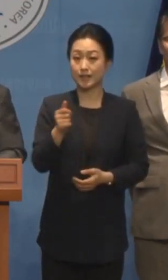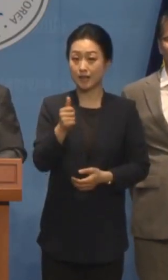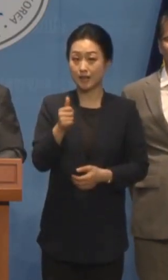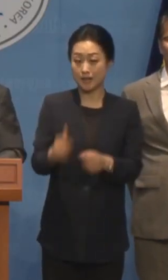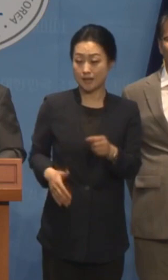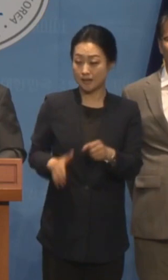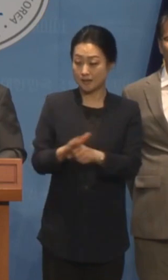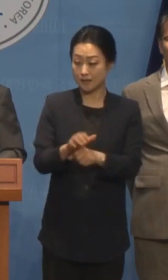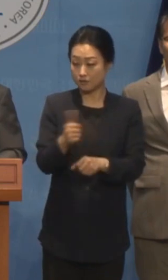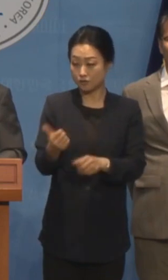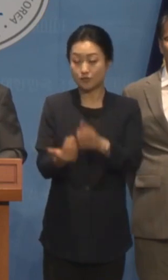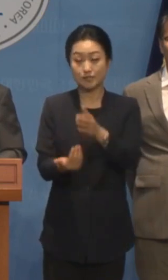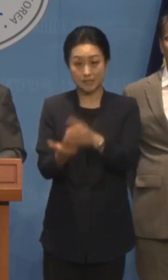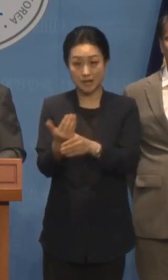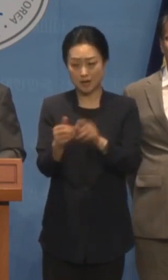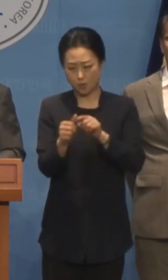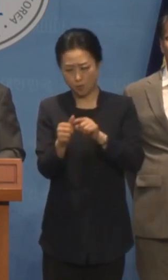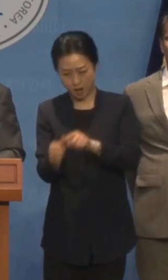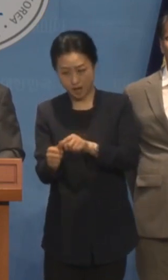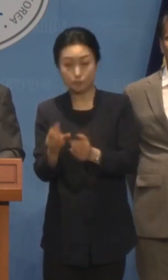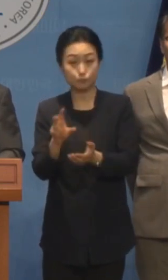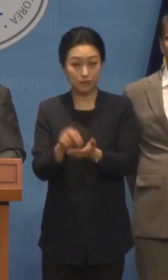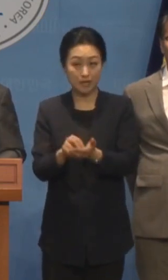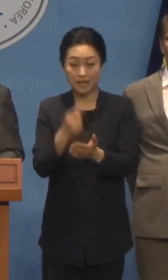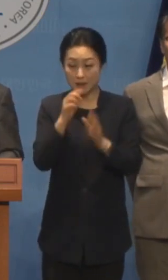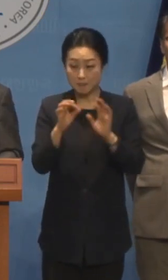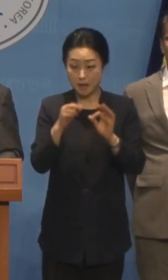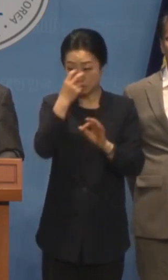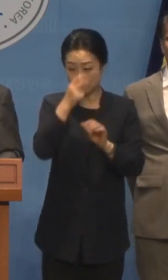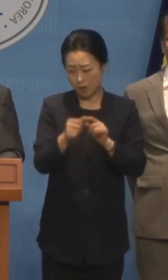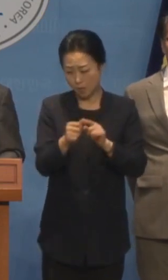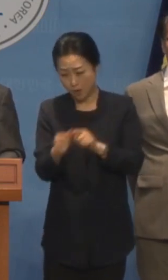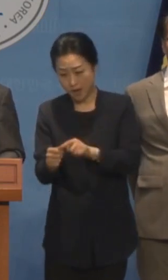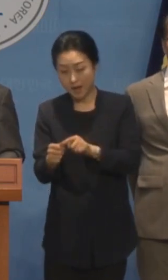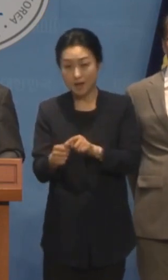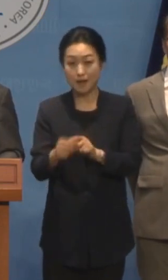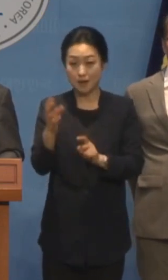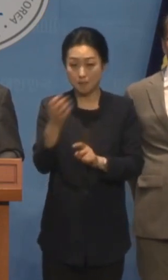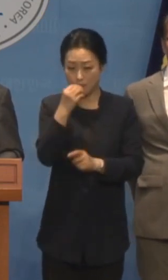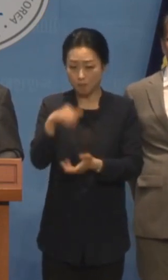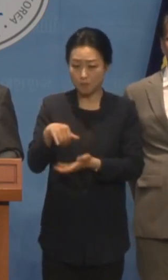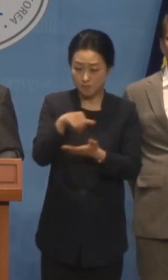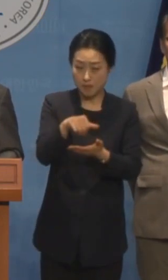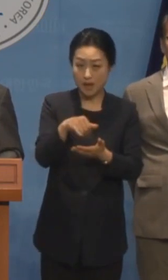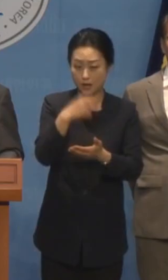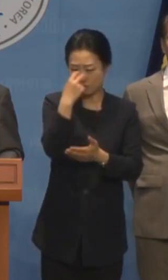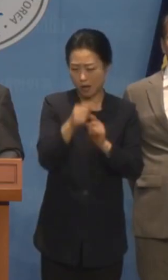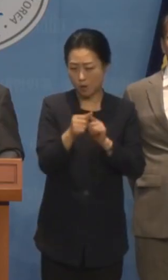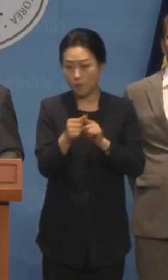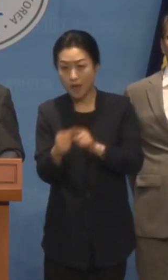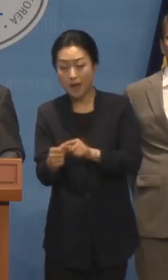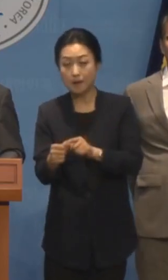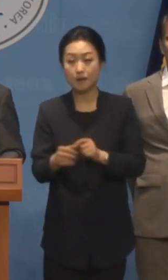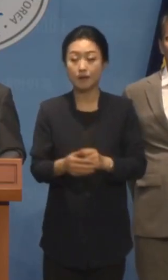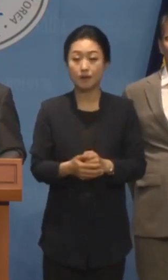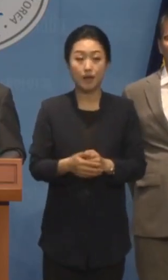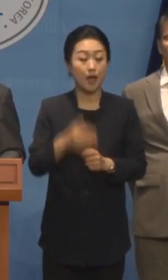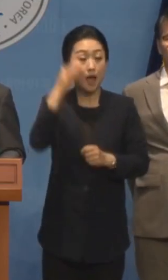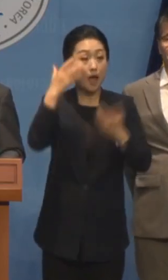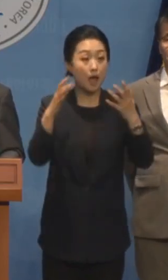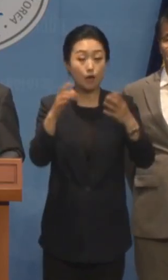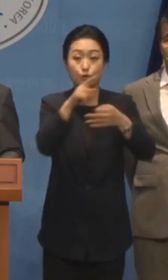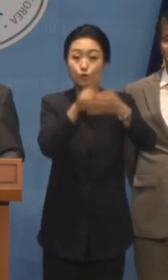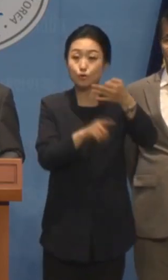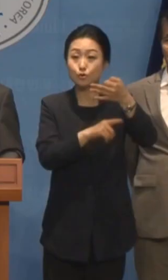최상병 사망사건 수사 외압, 마약 수사 외압, 명품백 수사 외압 등 대한민국이 온통